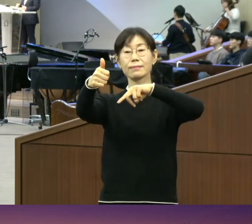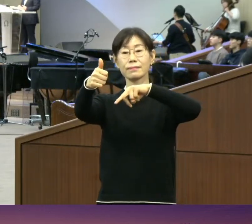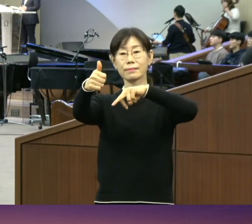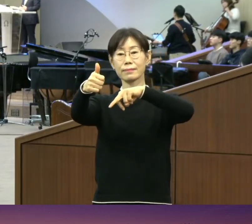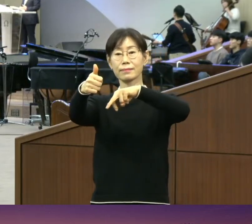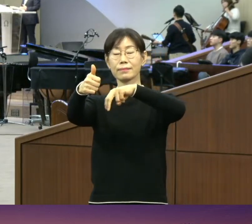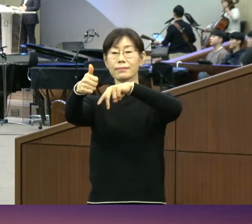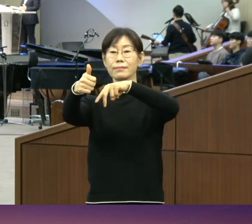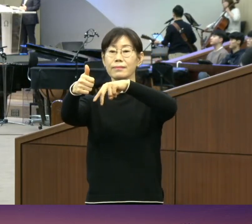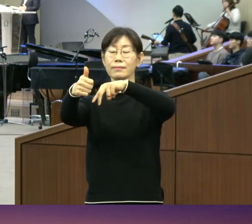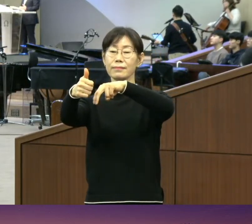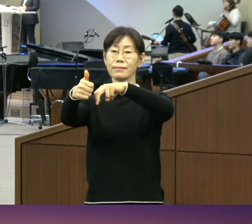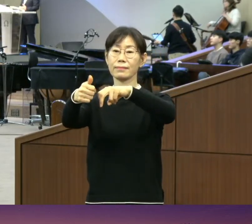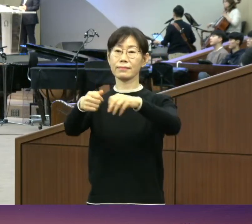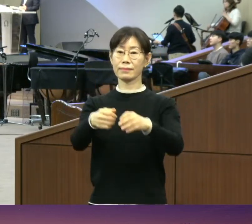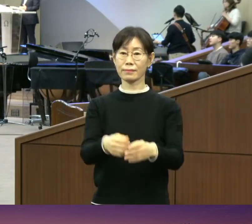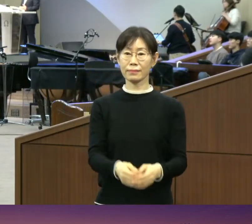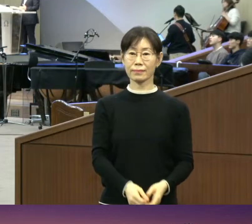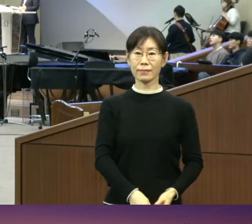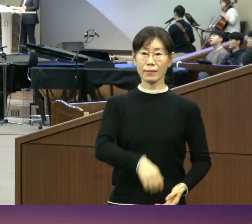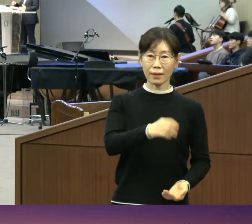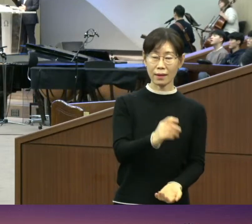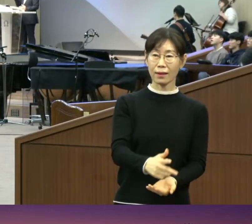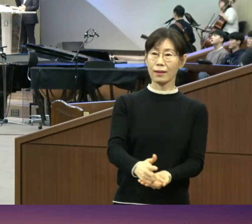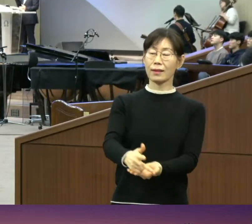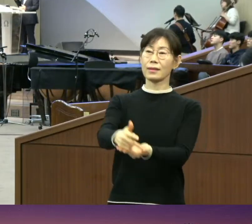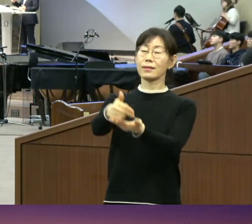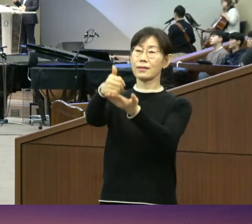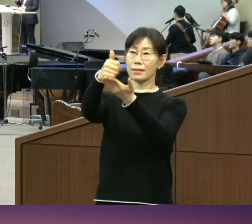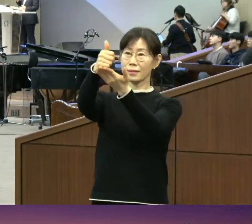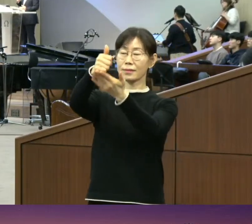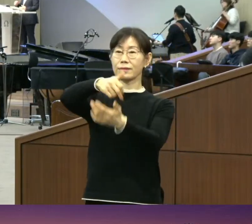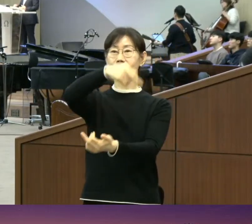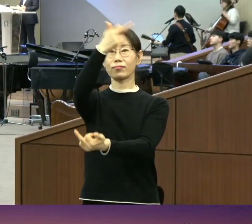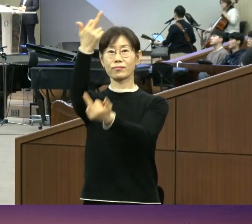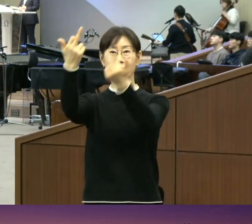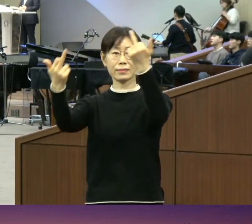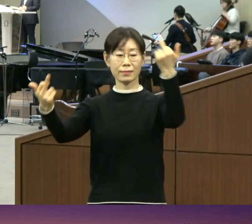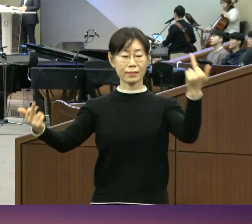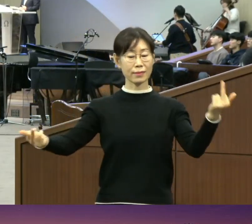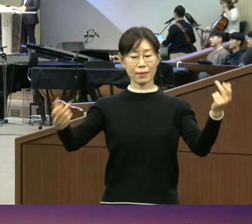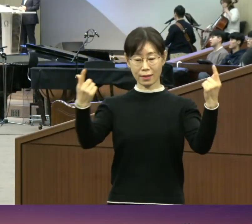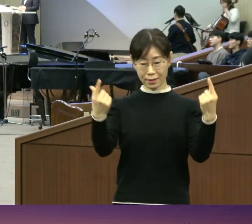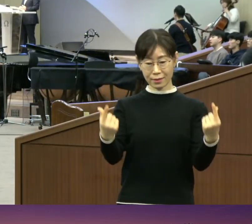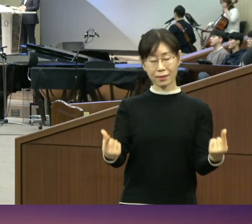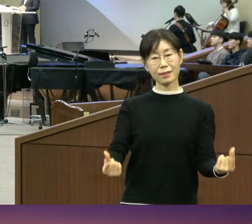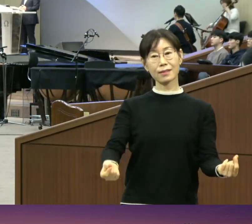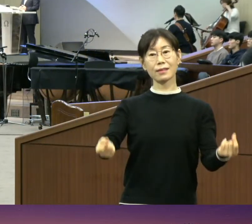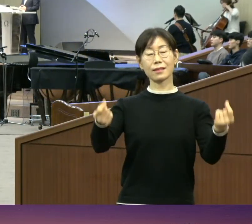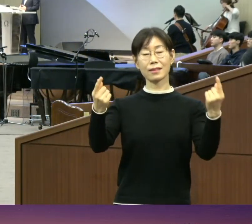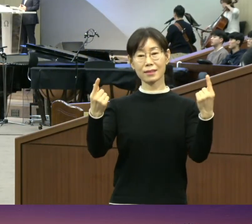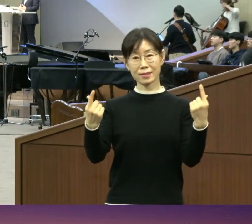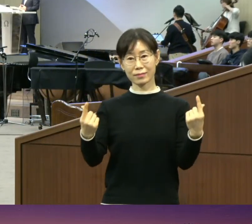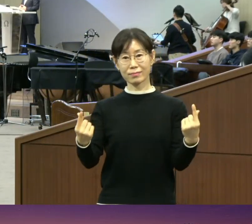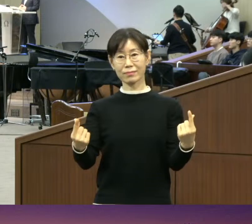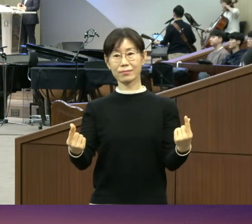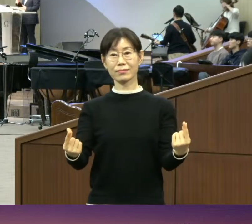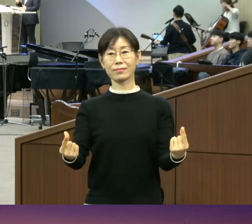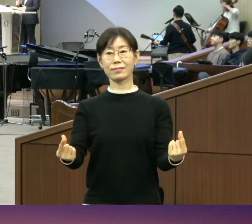나아가네 주님의 삶 같아서